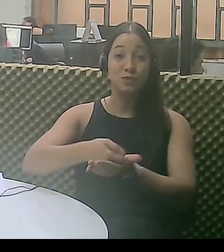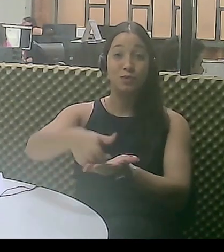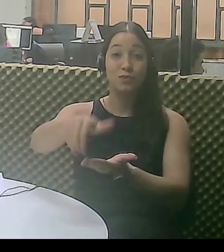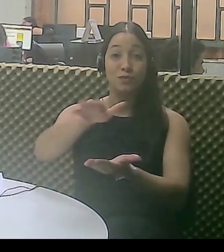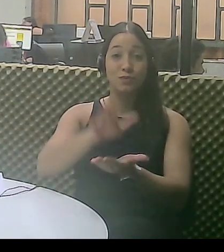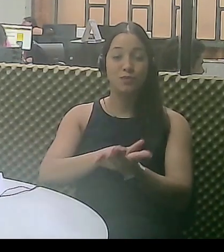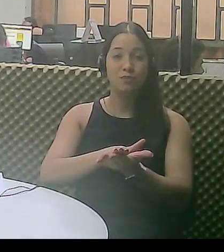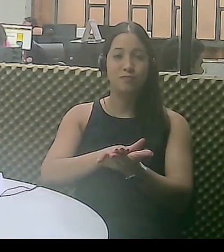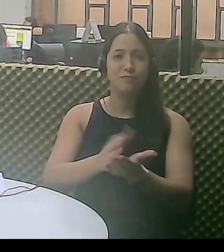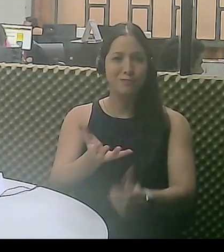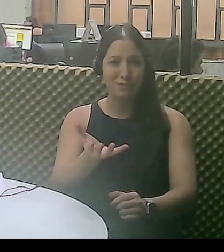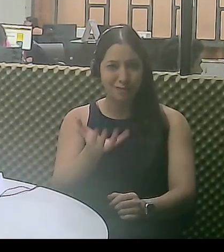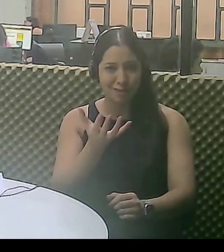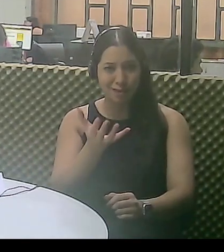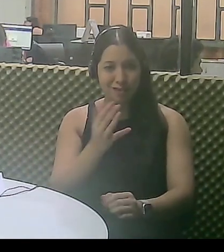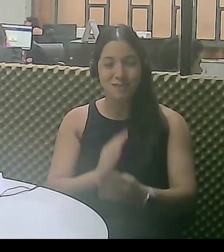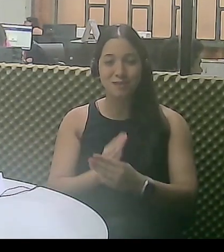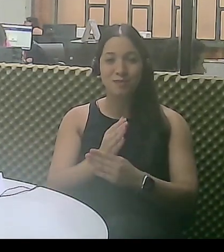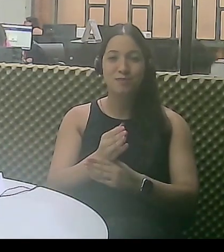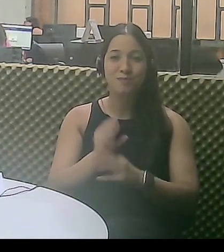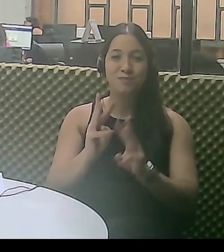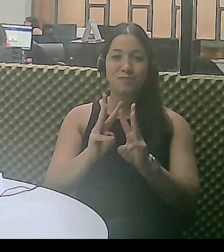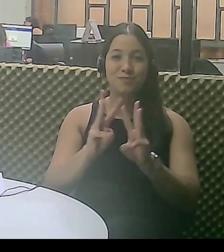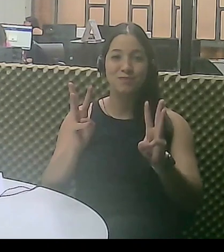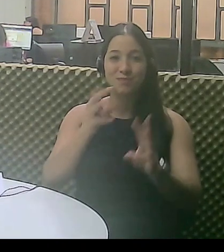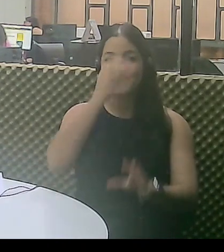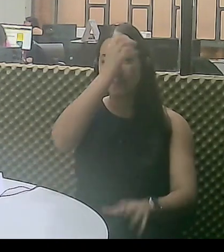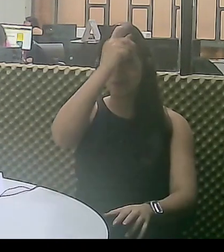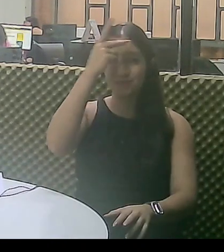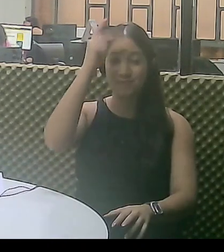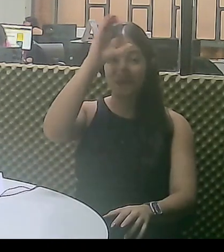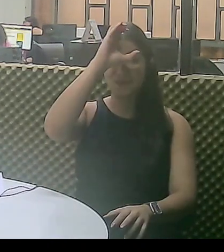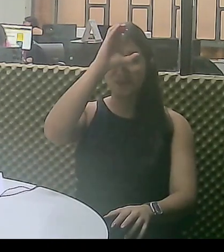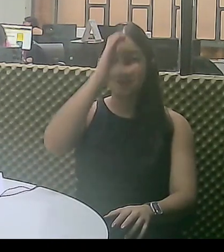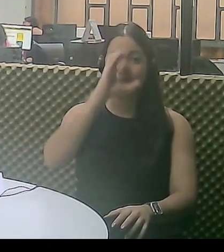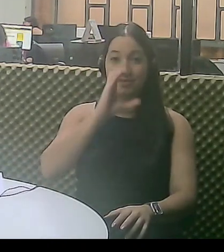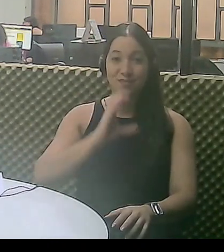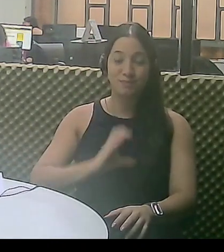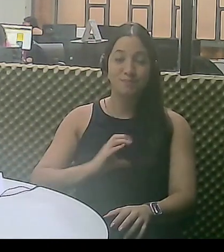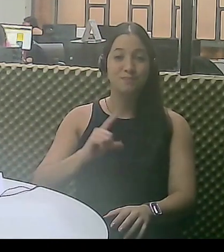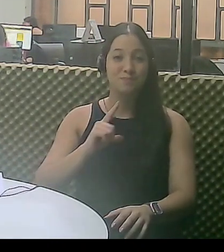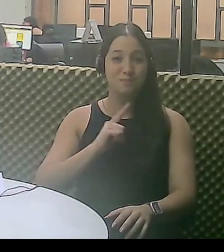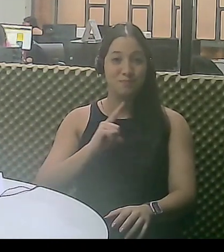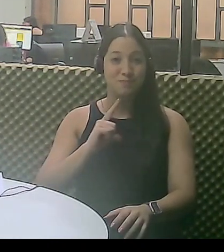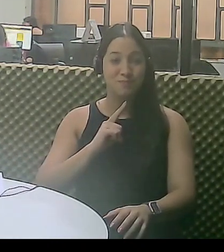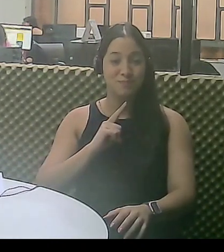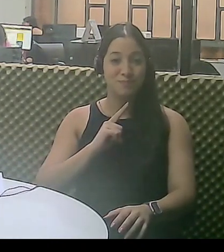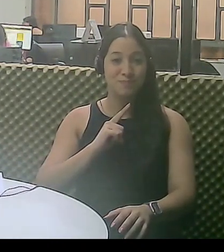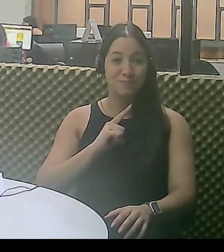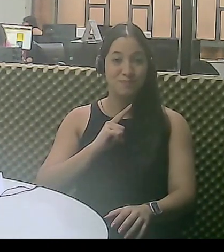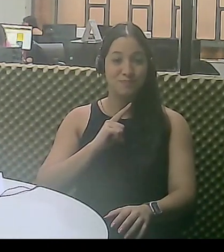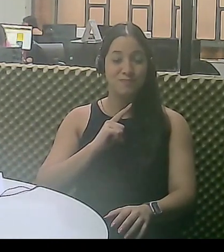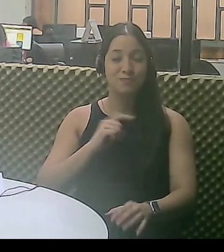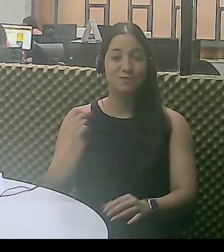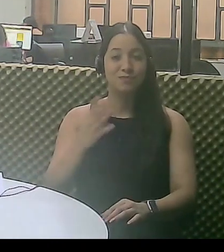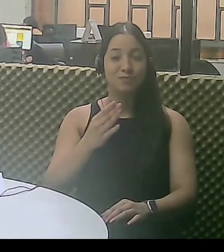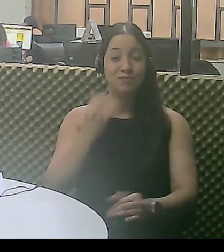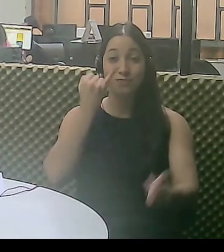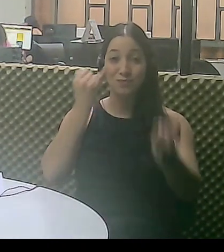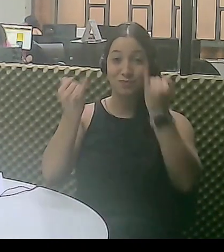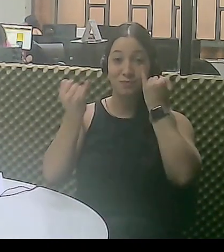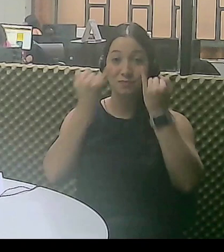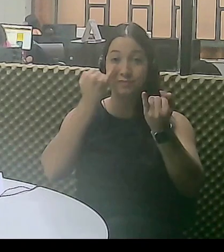Para aderir ao serviço, basta acessar o portal do cidadão, disponibilizado pelo portal da Prefeitura, e atualizar os